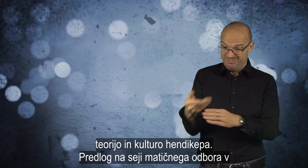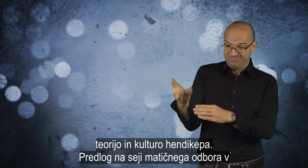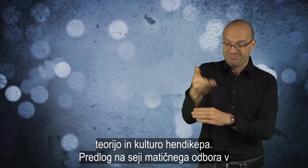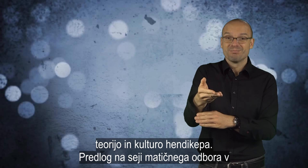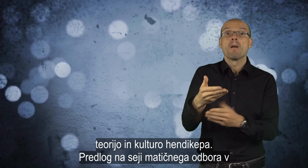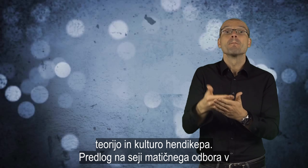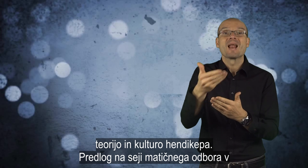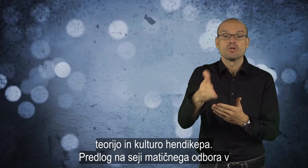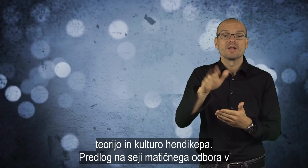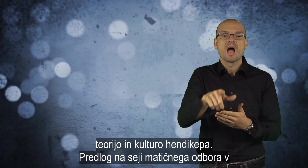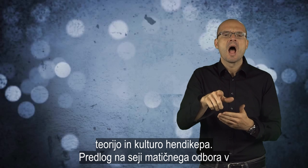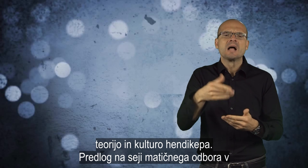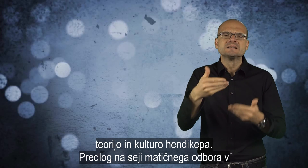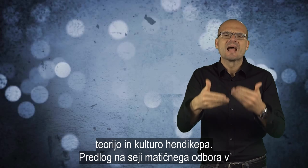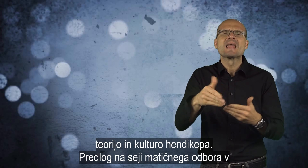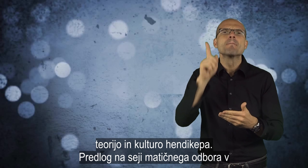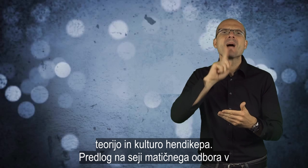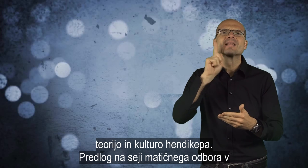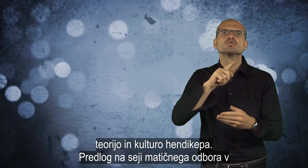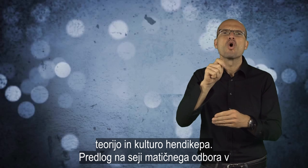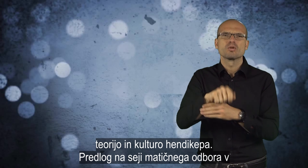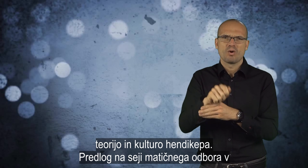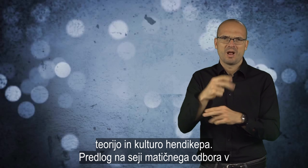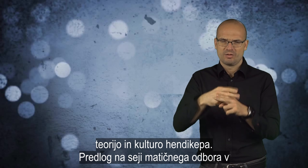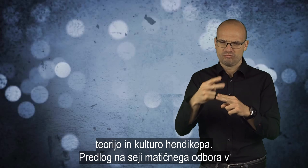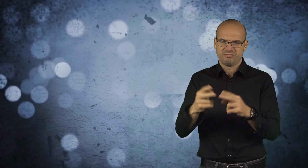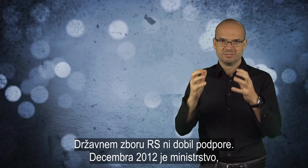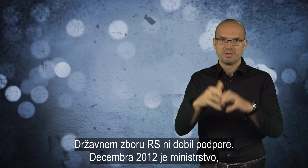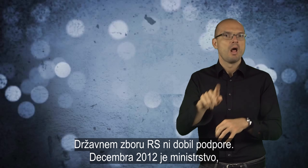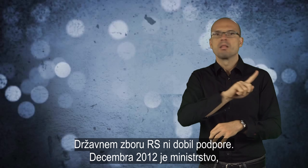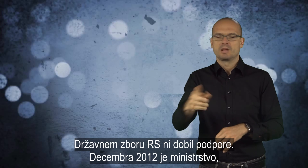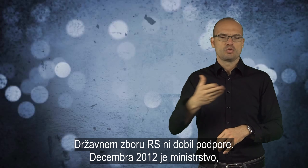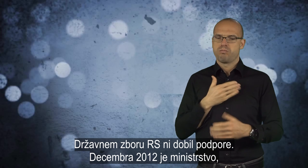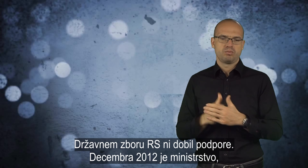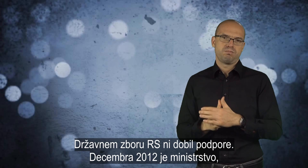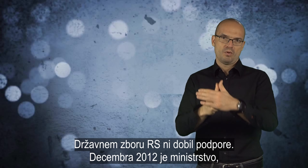Predlog na seji matičnega odbora v Državnem zboru Republike Slovenije ni dobil podpore.